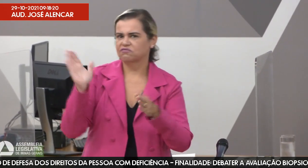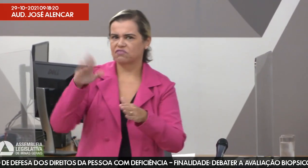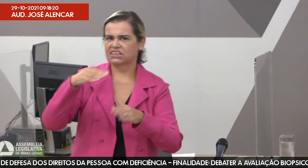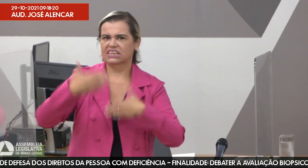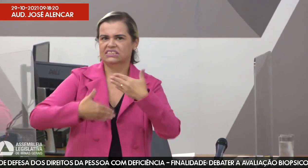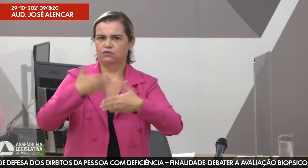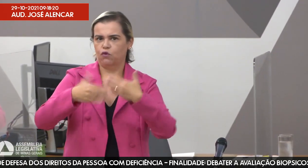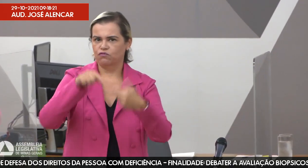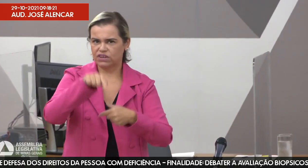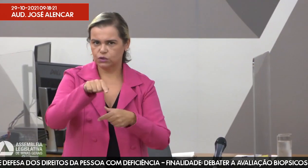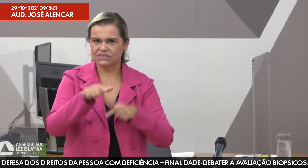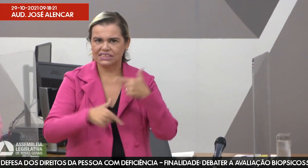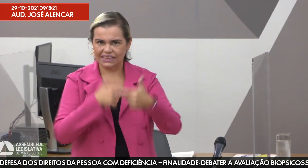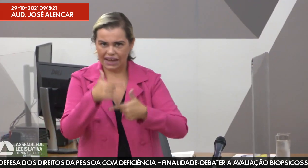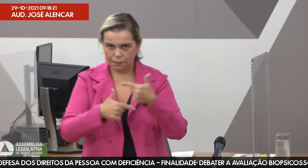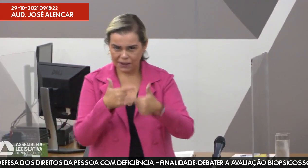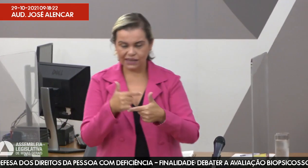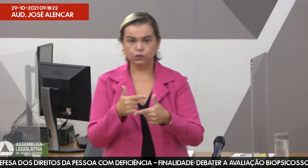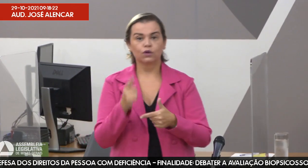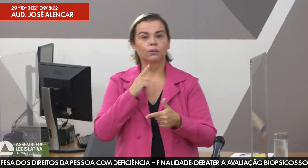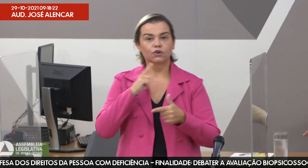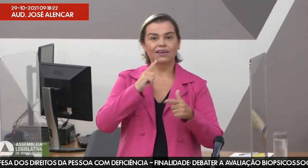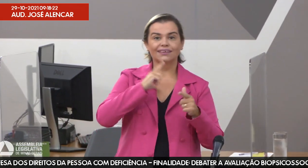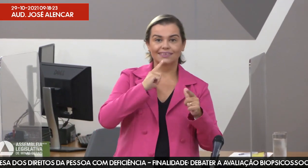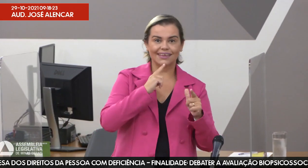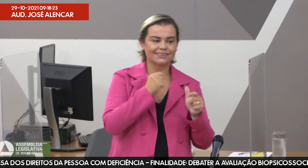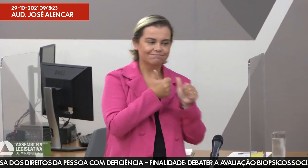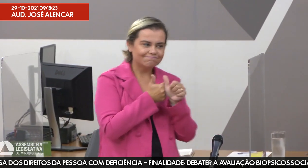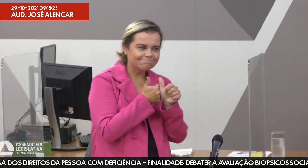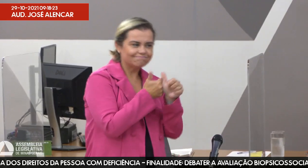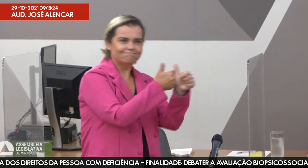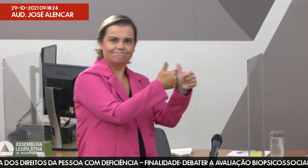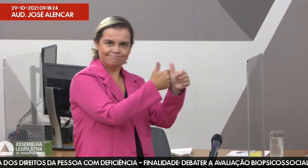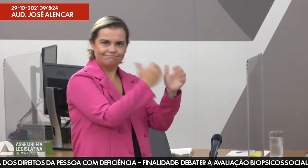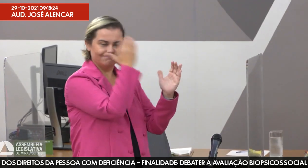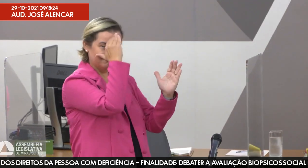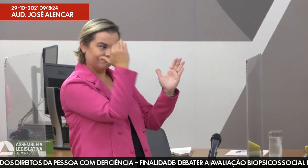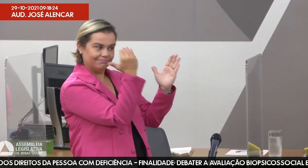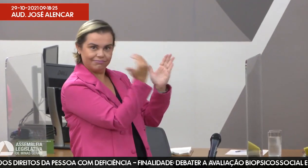desde o início de 2019, em discussão